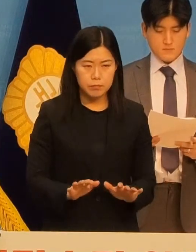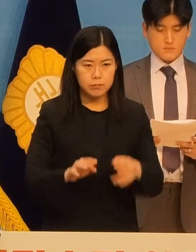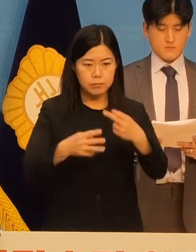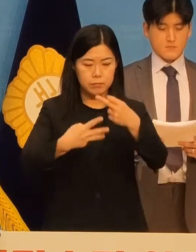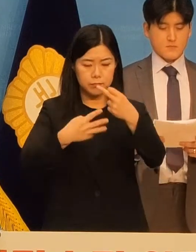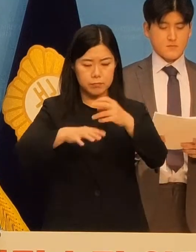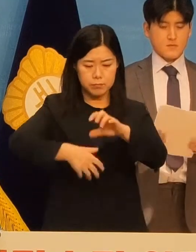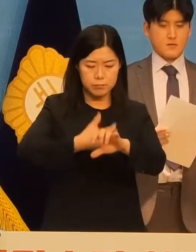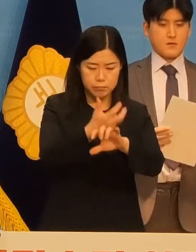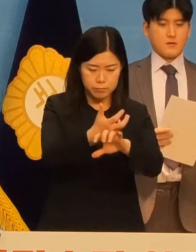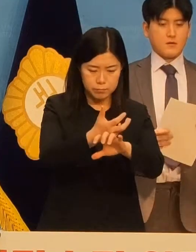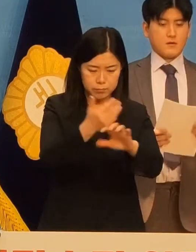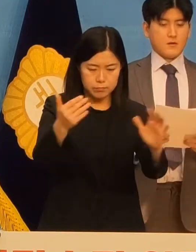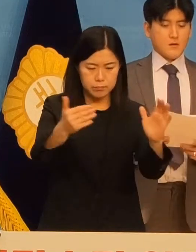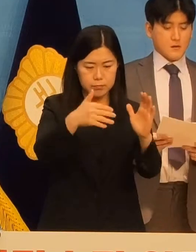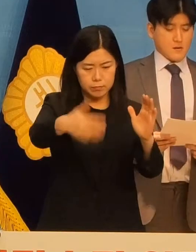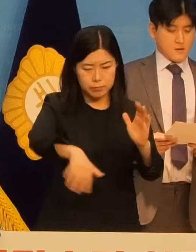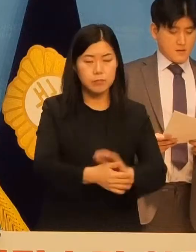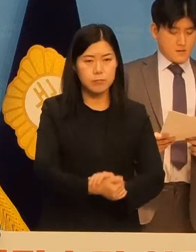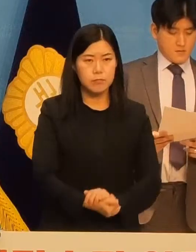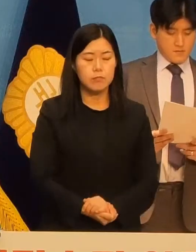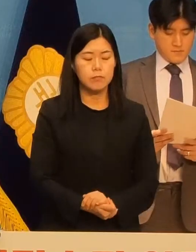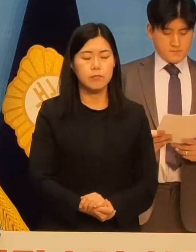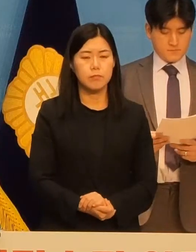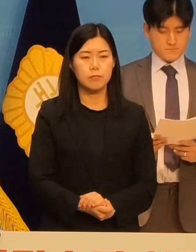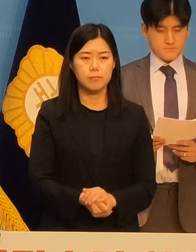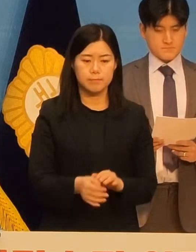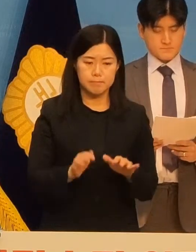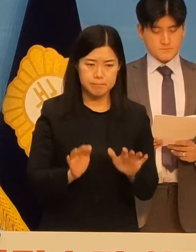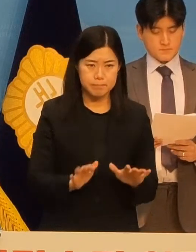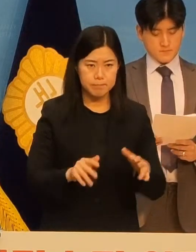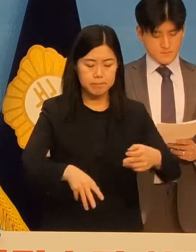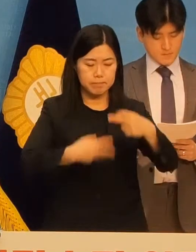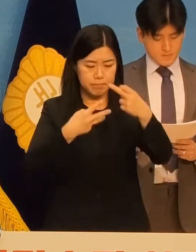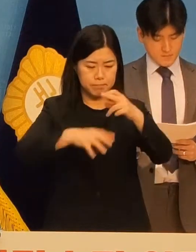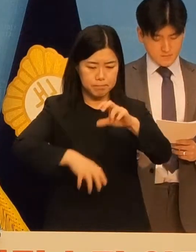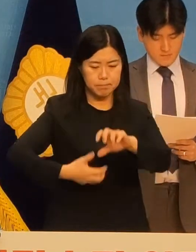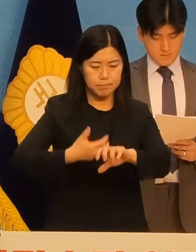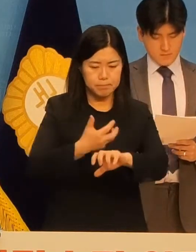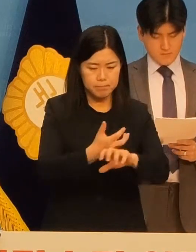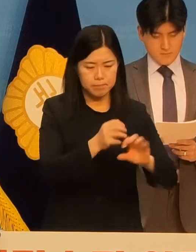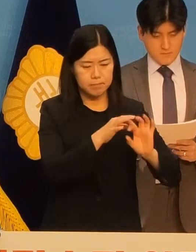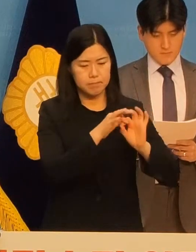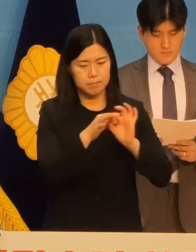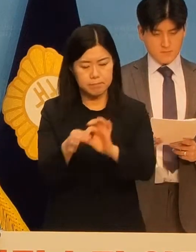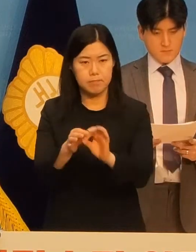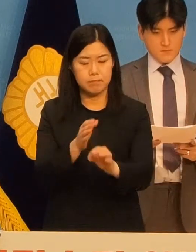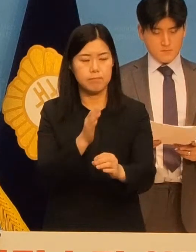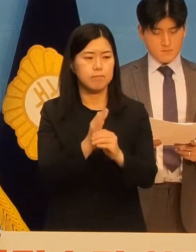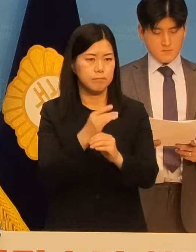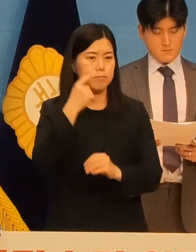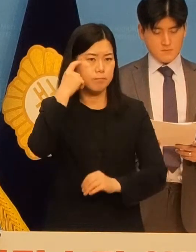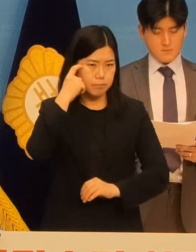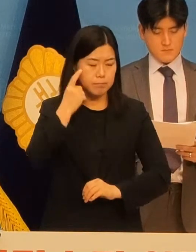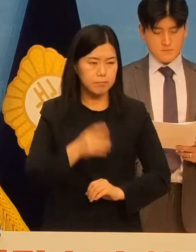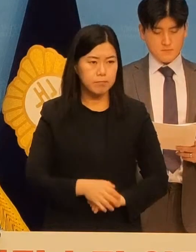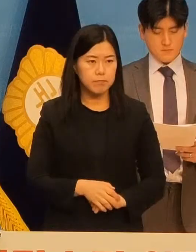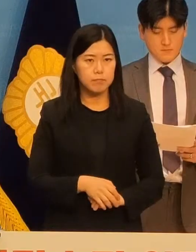12.3 내란은 끝나지 않았습니다. 아직도 12.3 내란은 진행 중이라고 저희는 보기